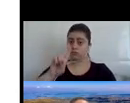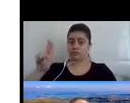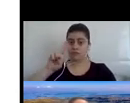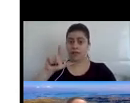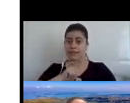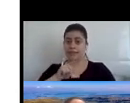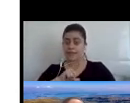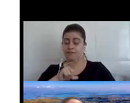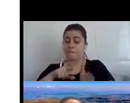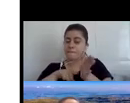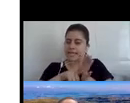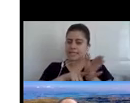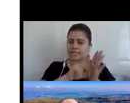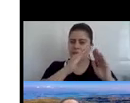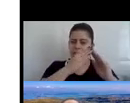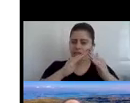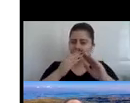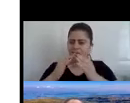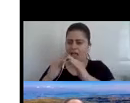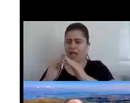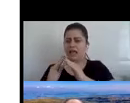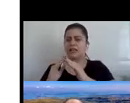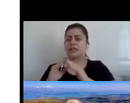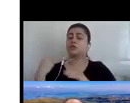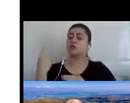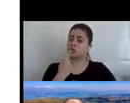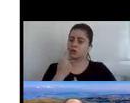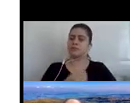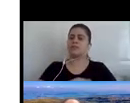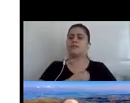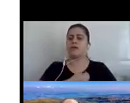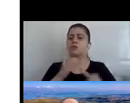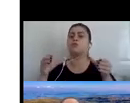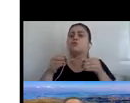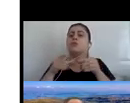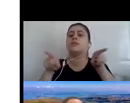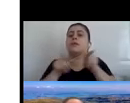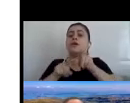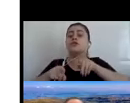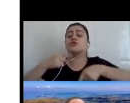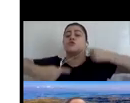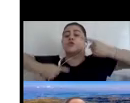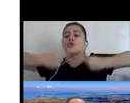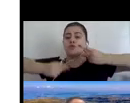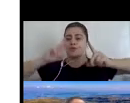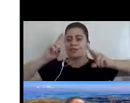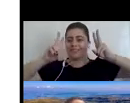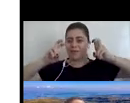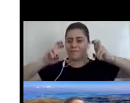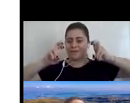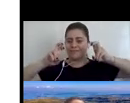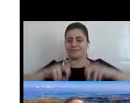pesquisa periférico, Trabalhos Emergentes, estamos integrando esse grupo e discutindo essas temáticas com diversos outros grupos do Brasil